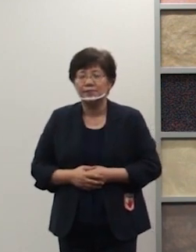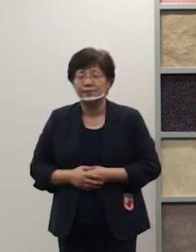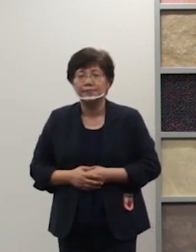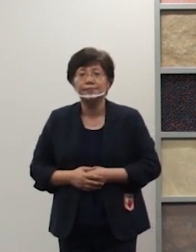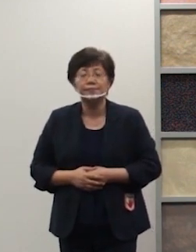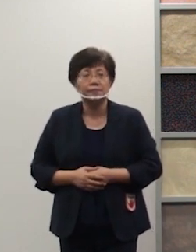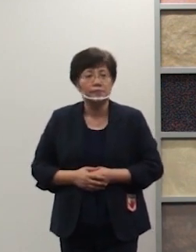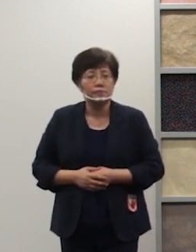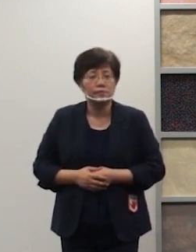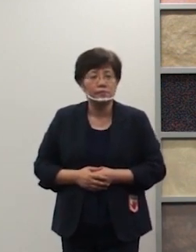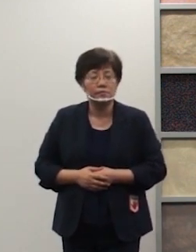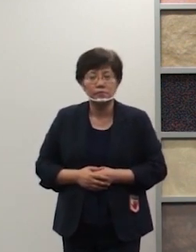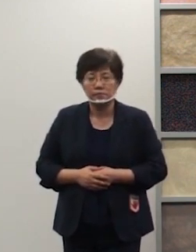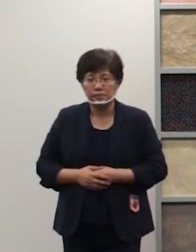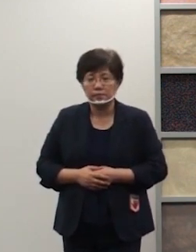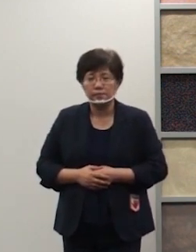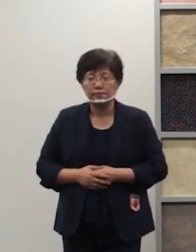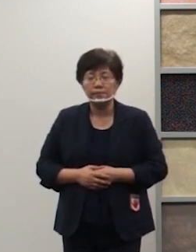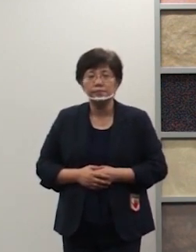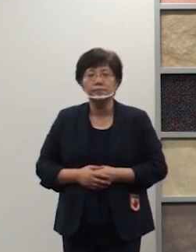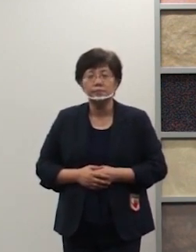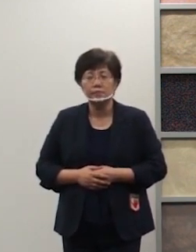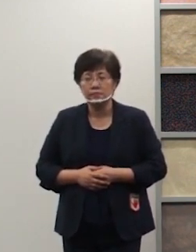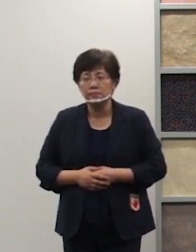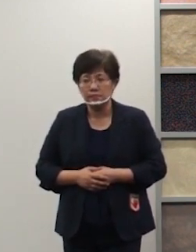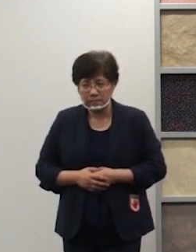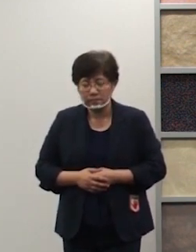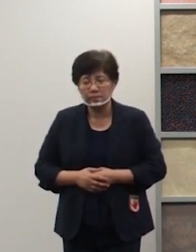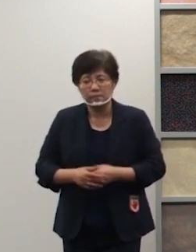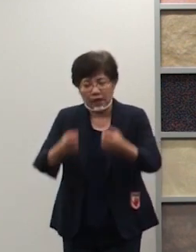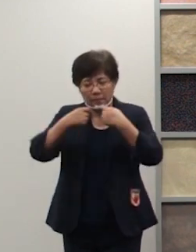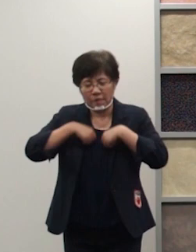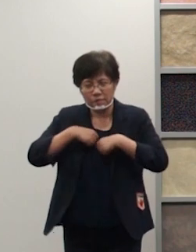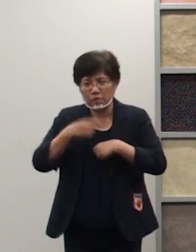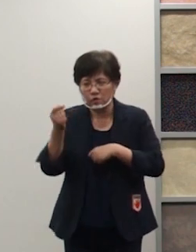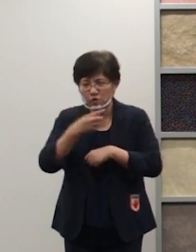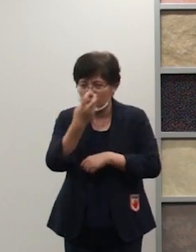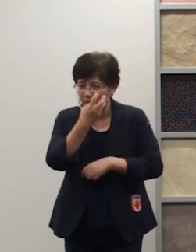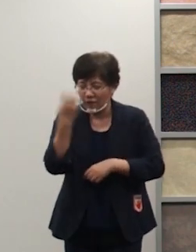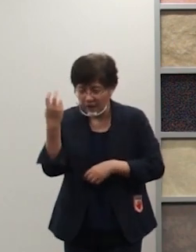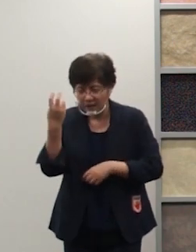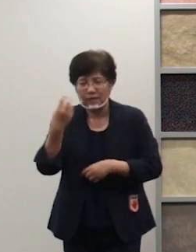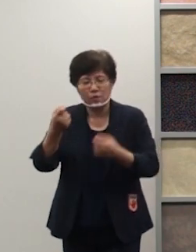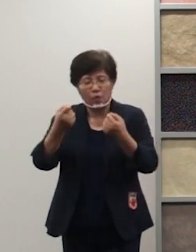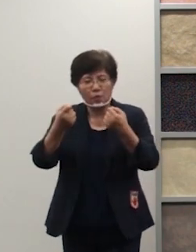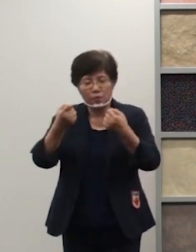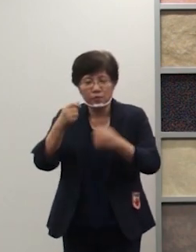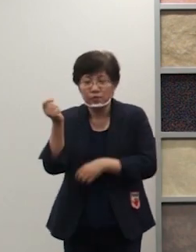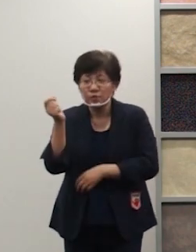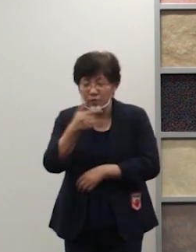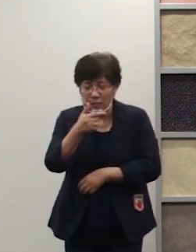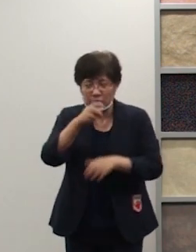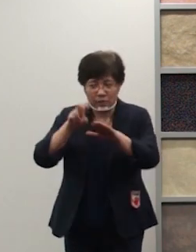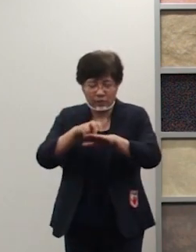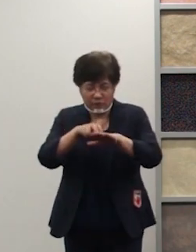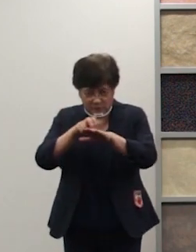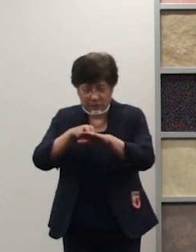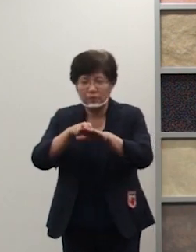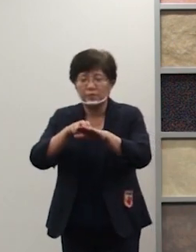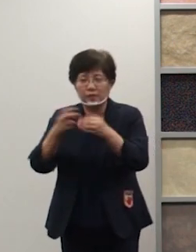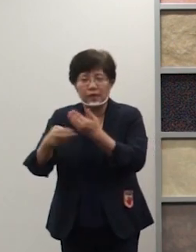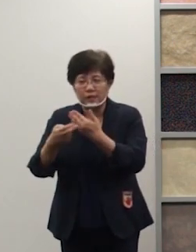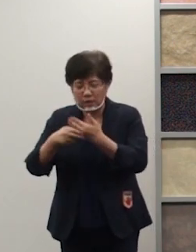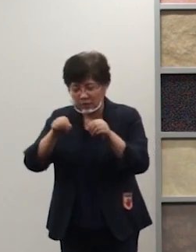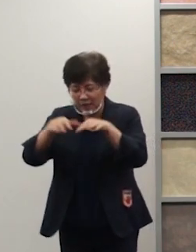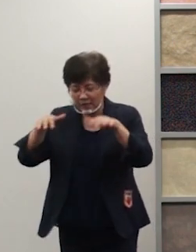なお県におきましては早期発見早期治療を徹底するべく、引き続き医療提供体制の強化に尽力